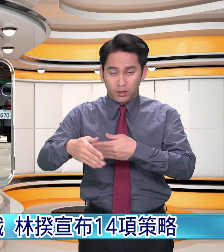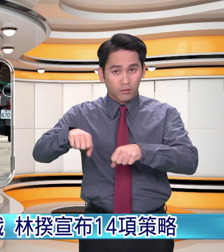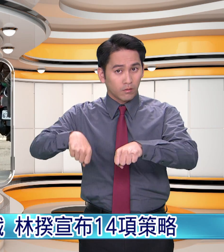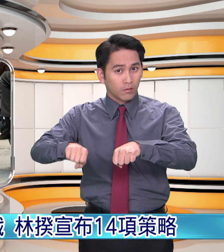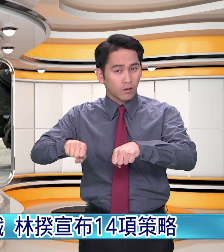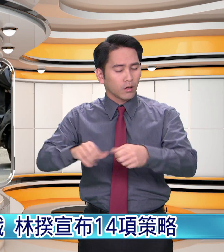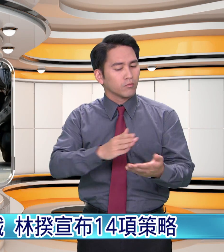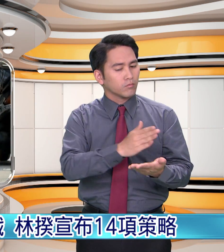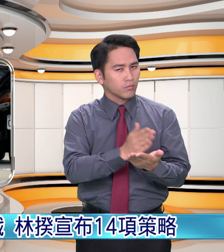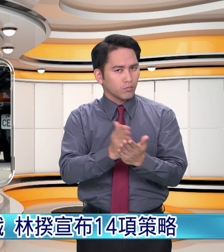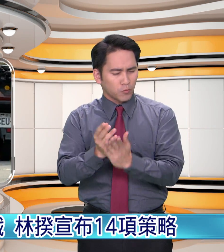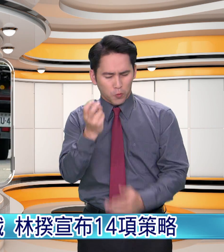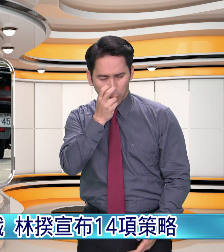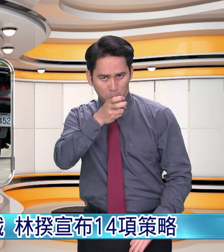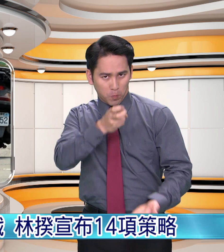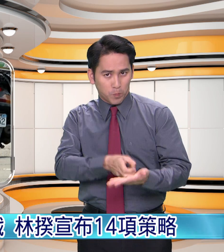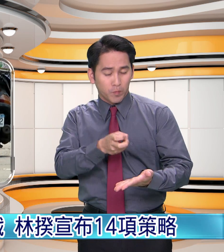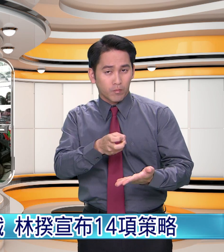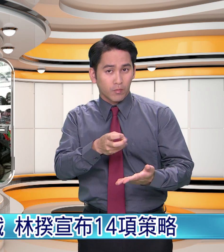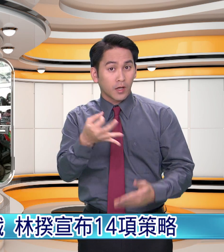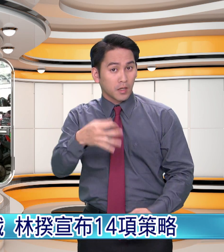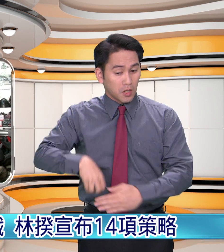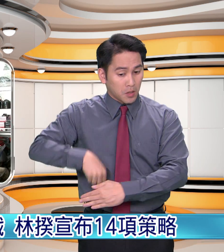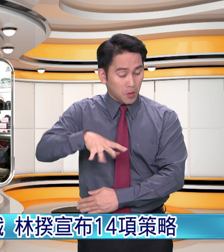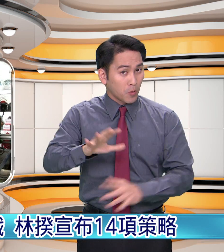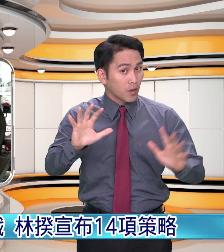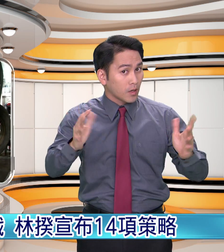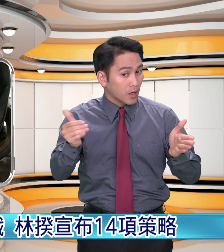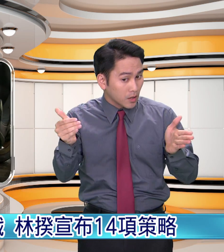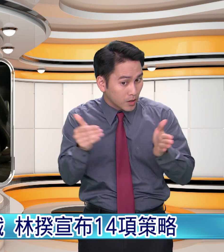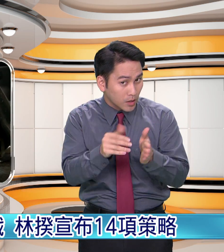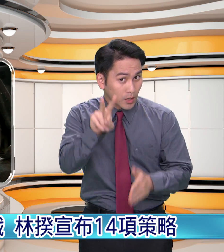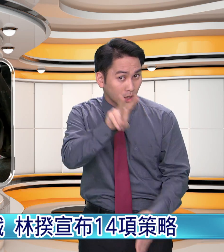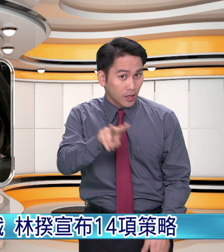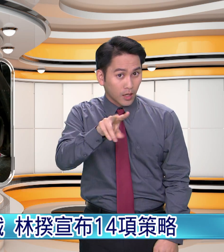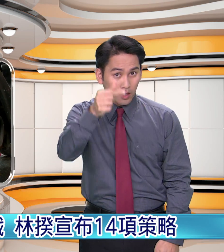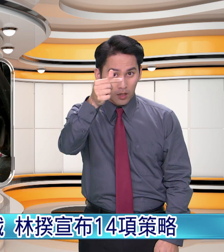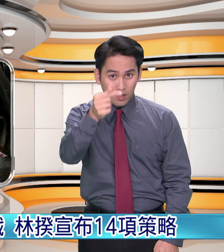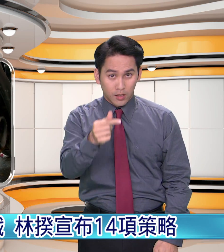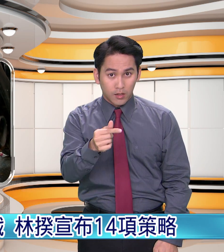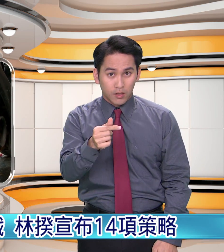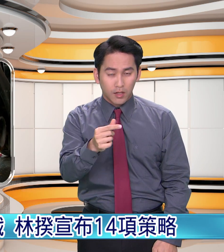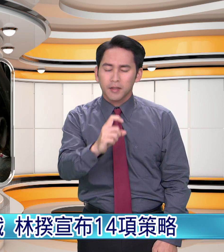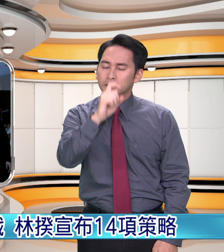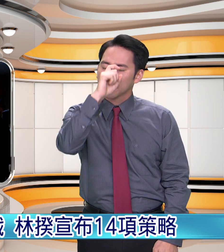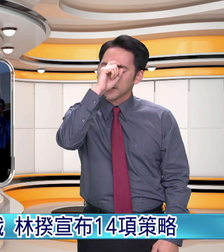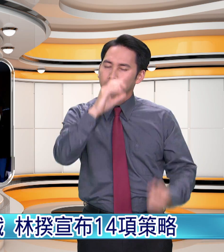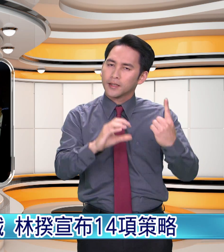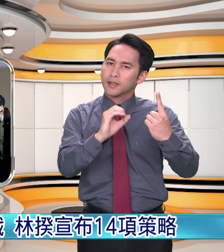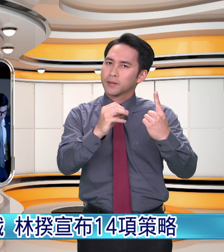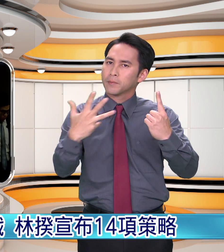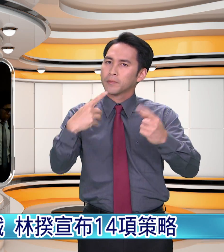计要投入将近2000亿元的经费，目标是要在108年底降